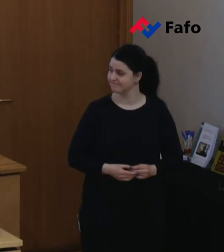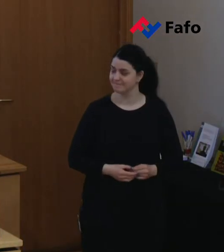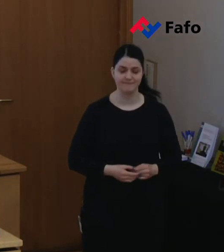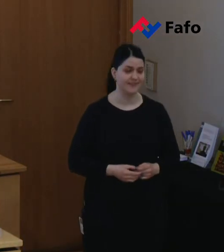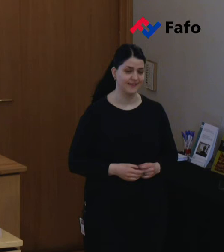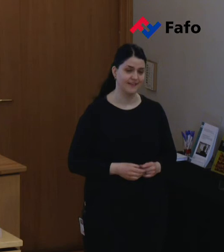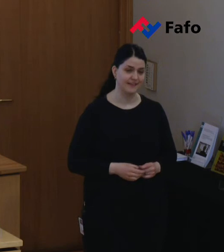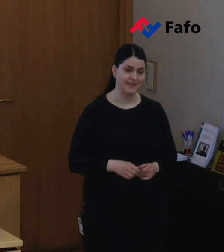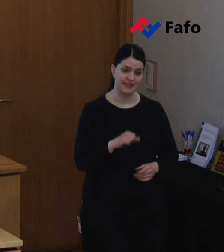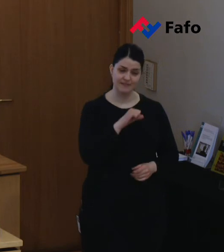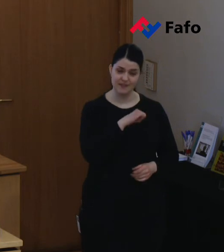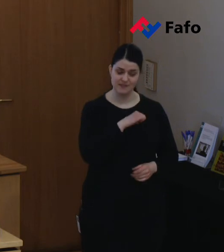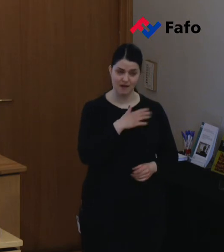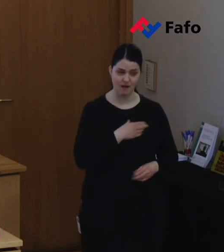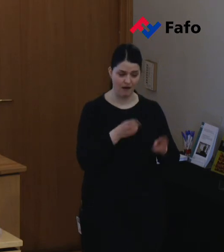I det å ha